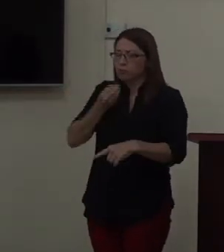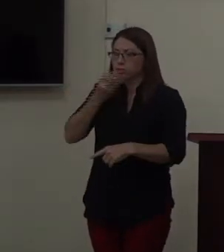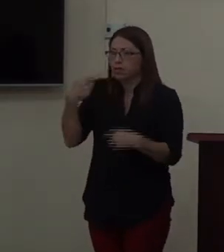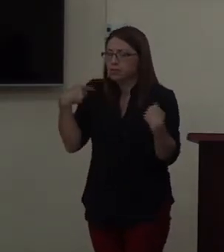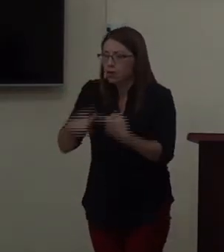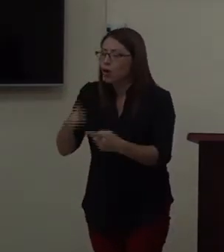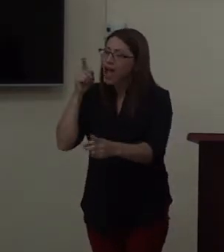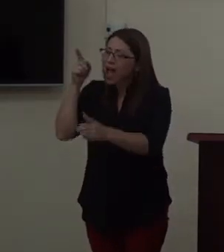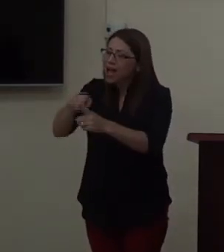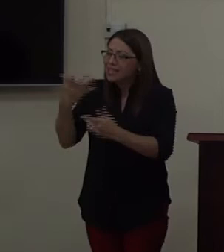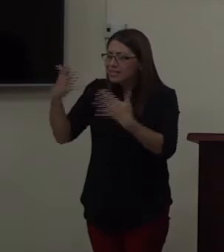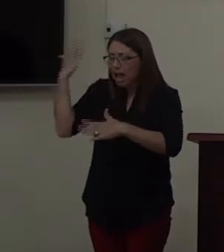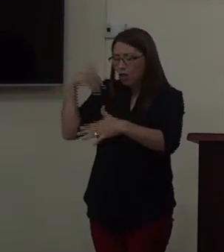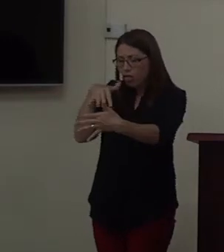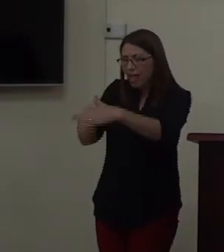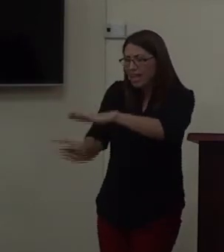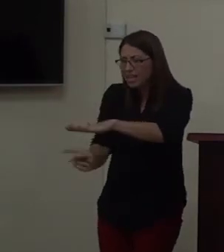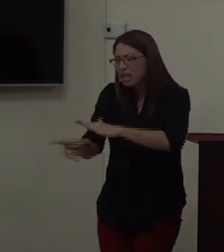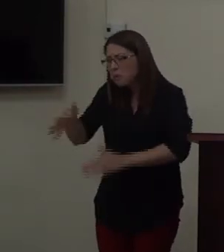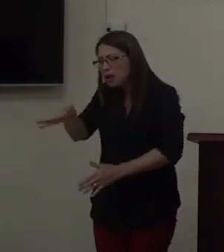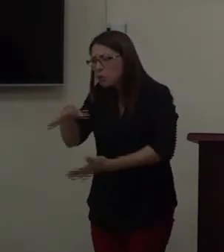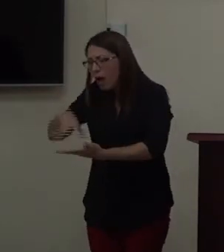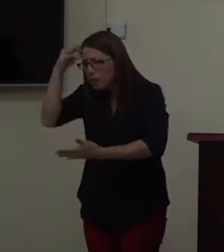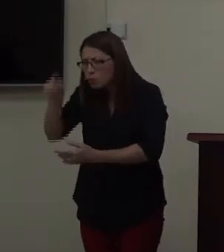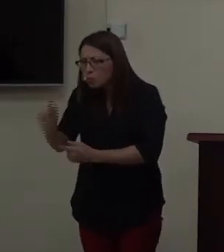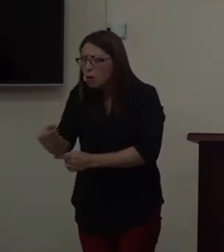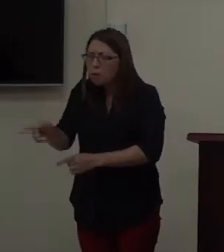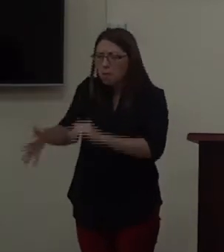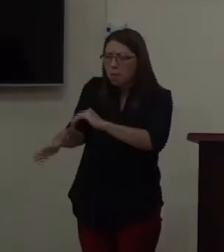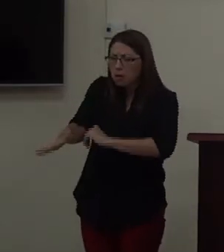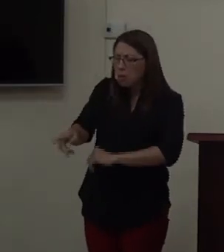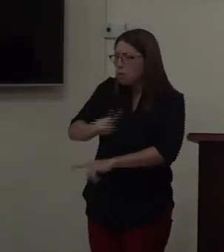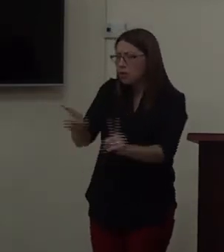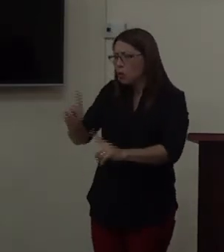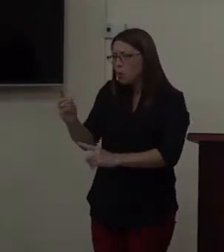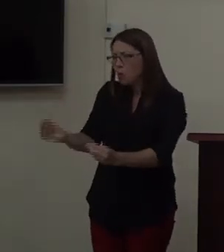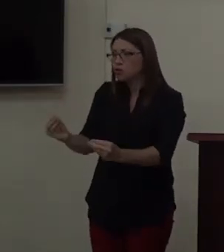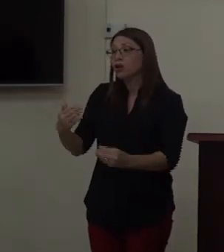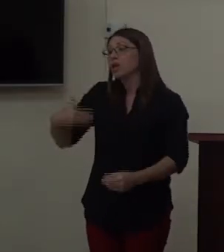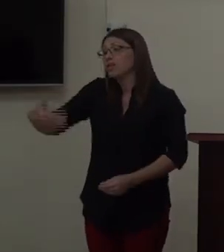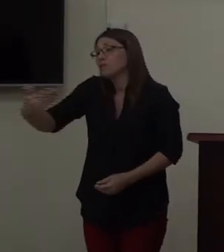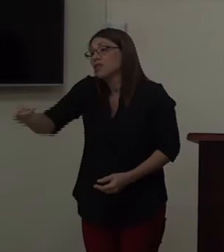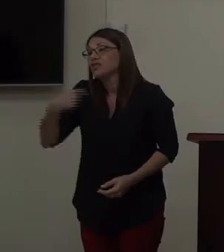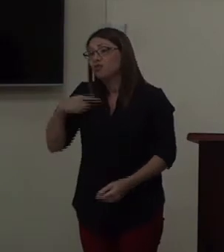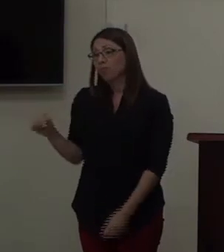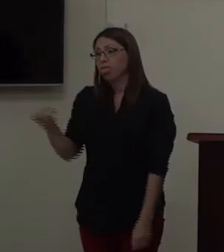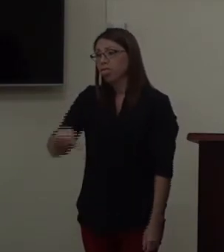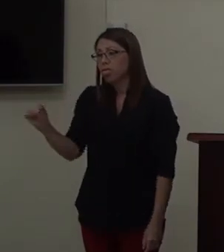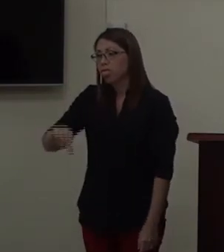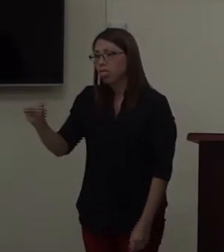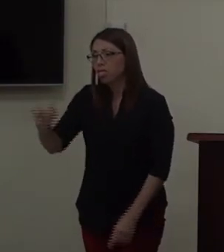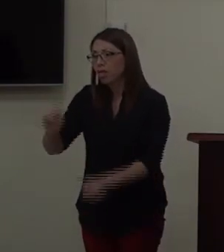español hasta que, bueno, mi kinder más o menos la aprendí un poco, más o menos, pero no mucho. Y después extendí ahí, tuve que quedarme varias veces en primer